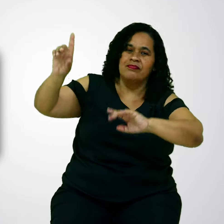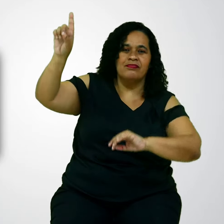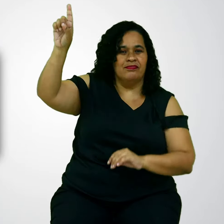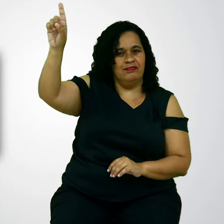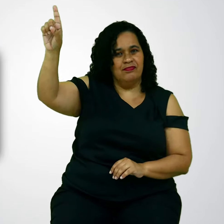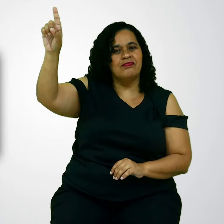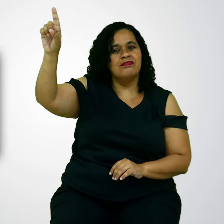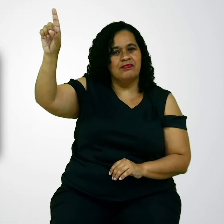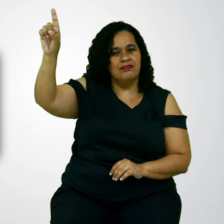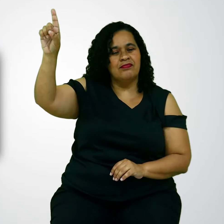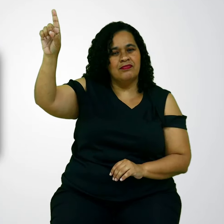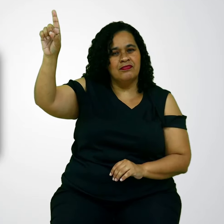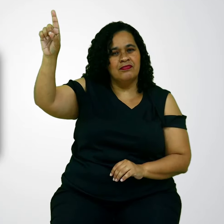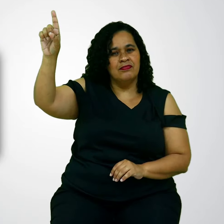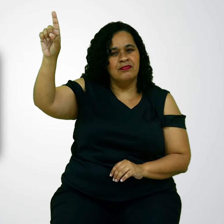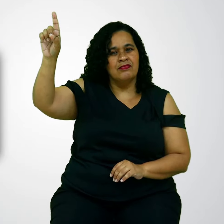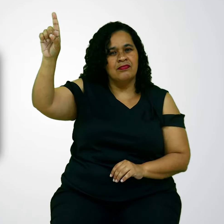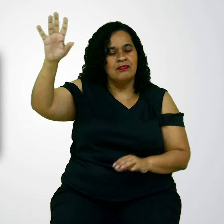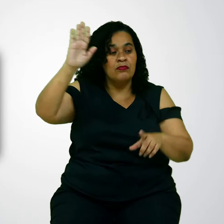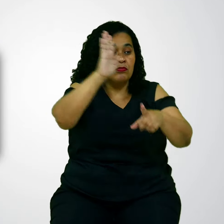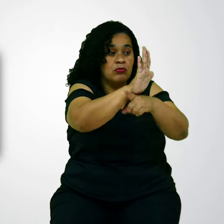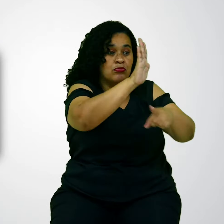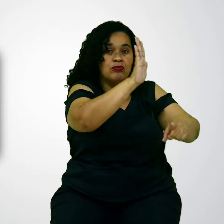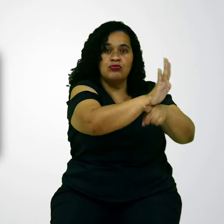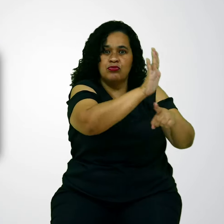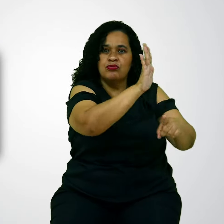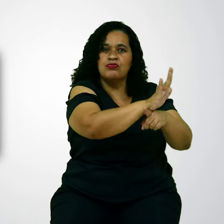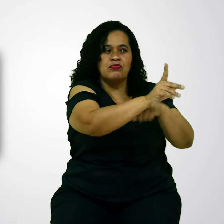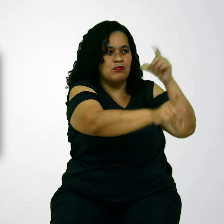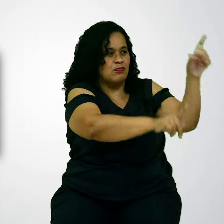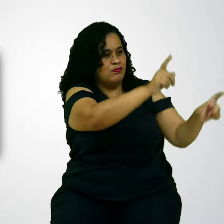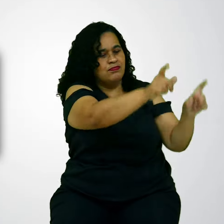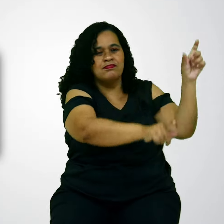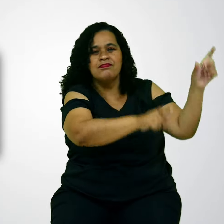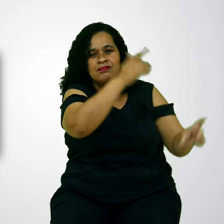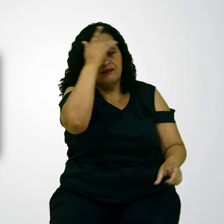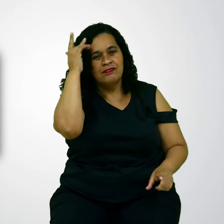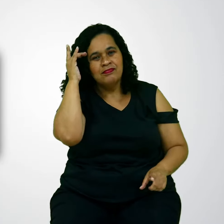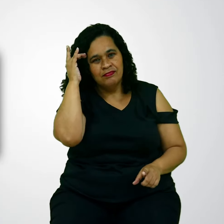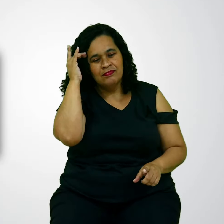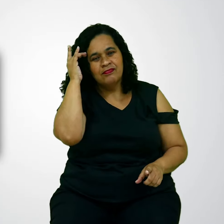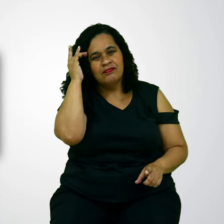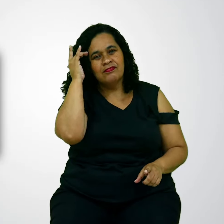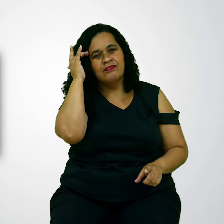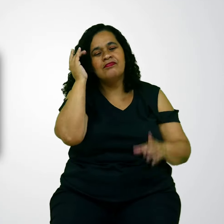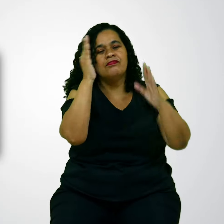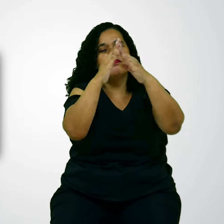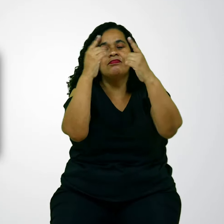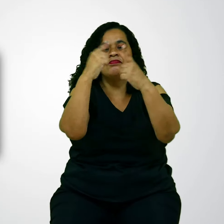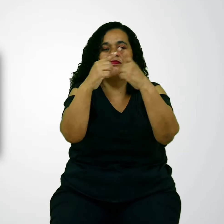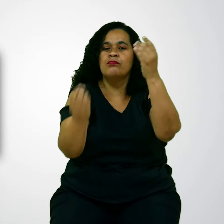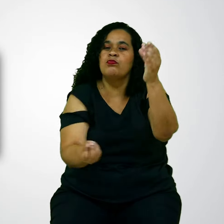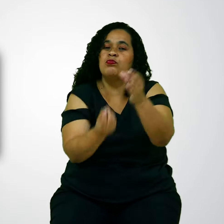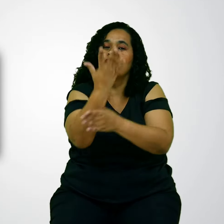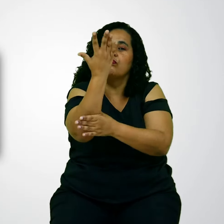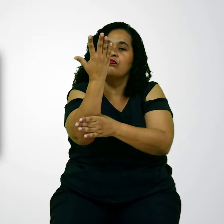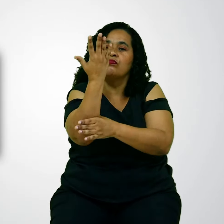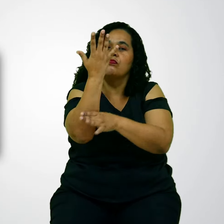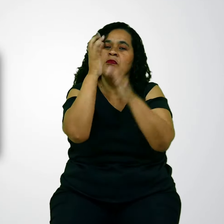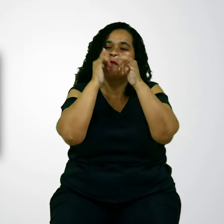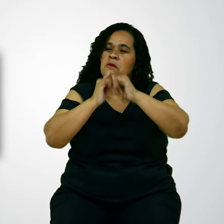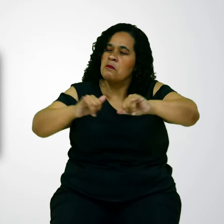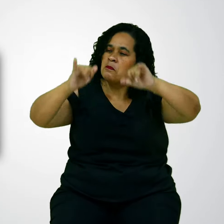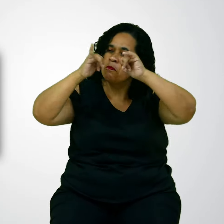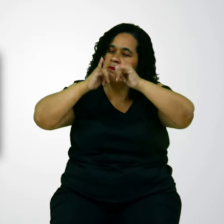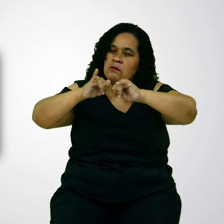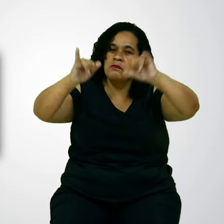seja, para treinar os irmãos. Isso é a igreja. Ela existe para anunciar o Salvador. A igreja existe